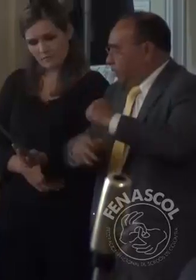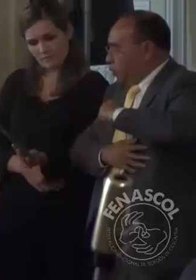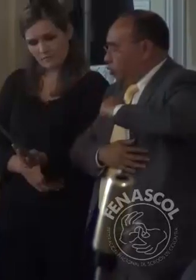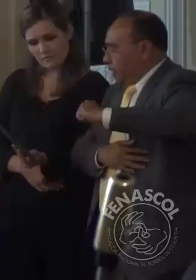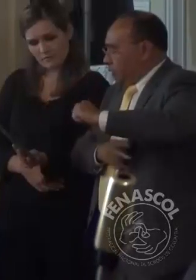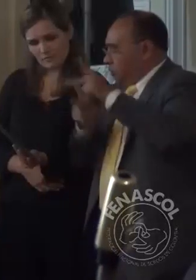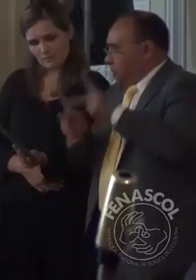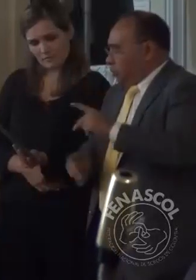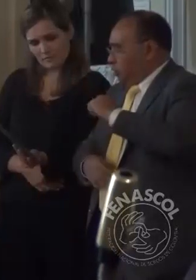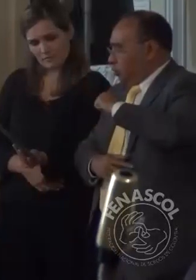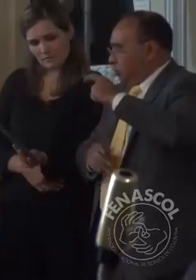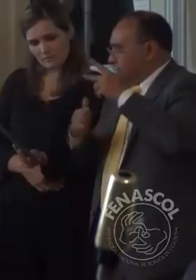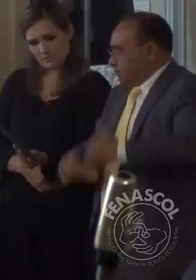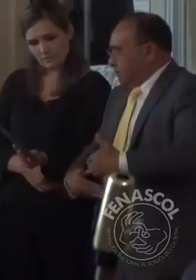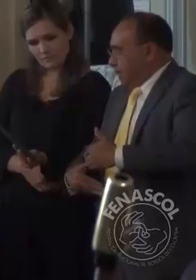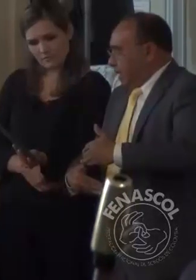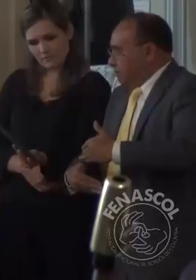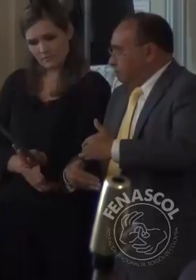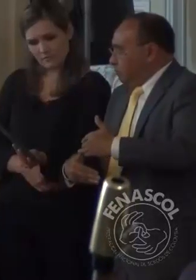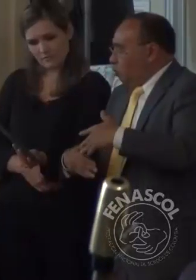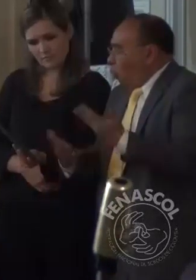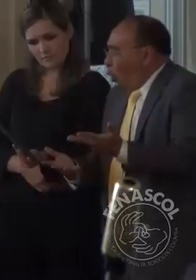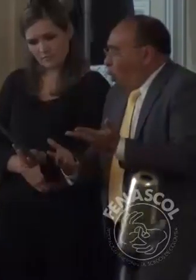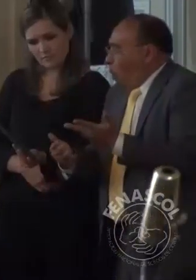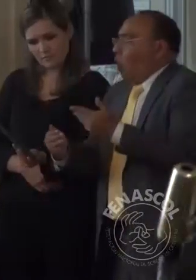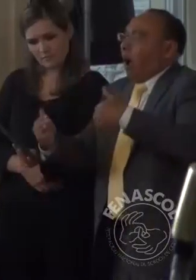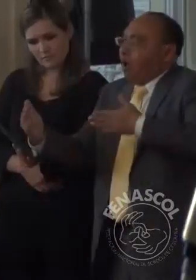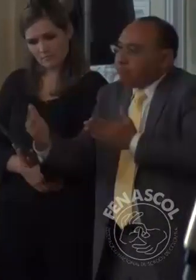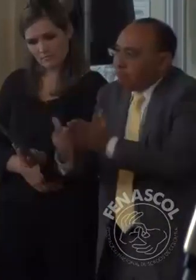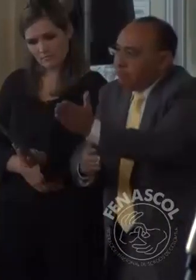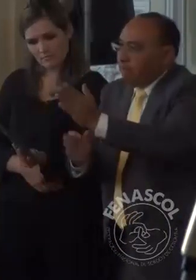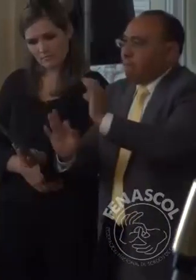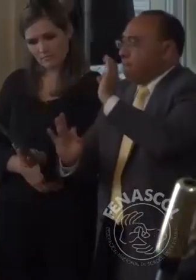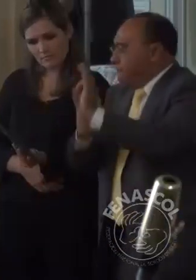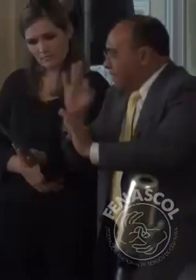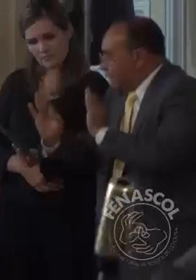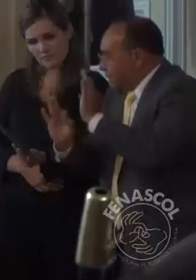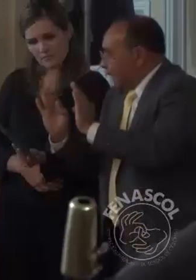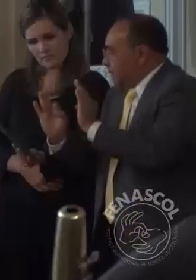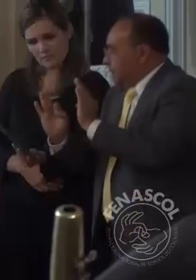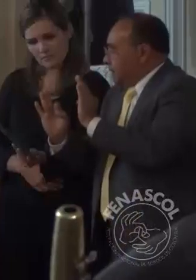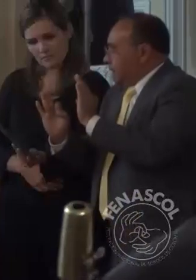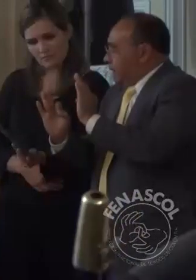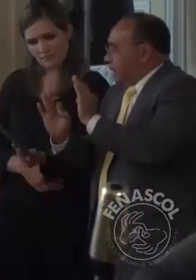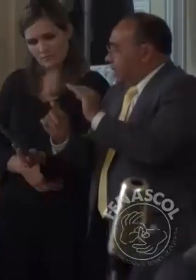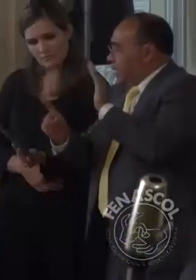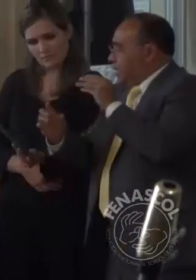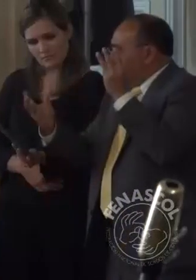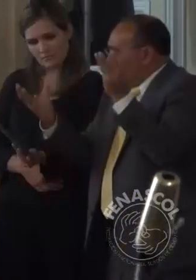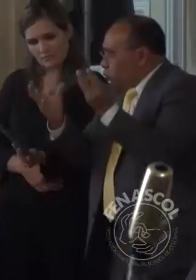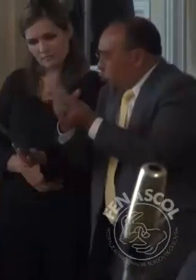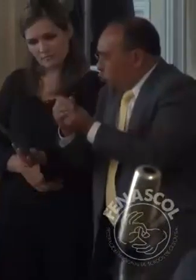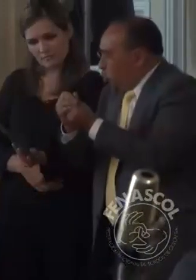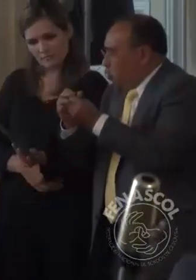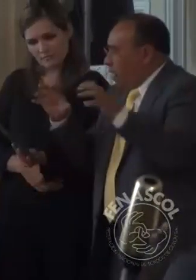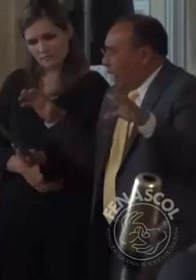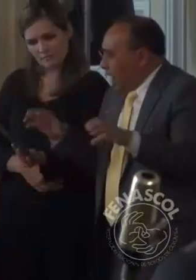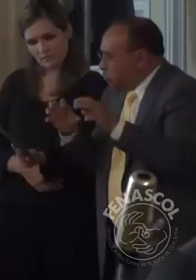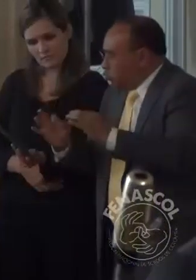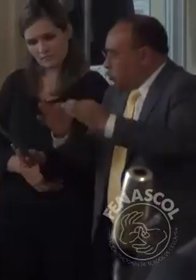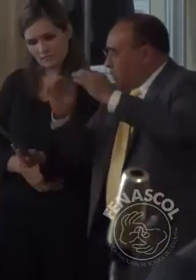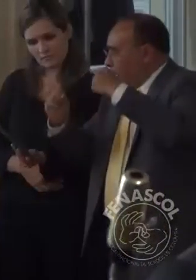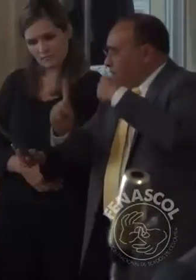garantizará el ejercicio pleno de los derechos de las personas con discapacidad a través de medidas